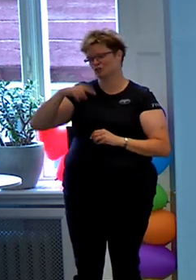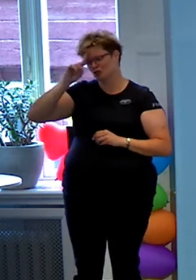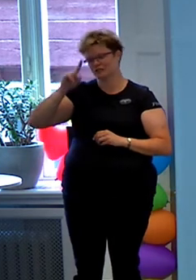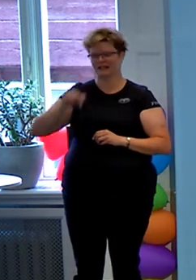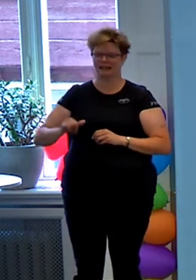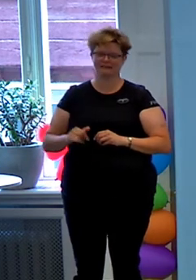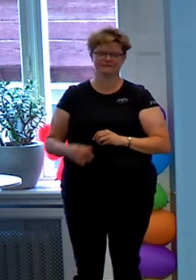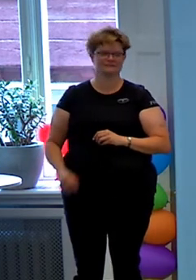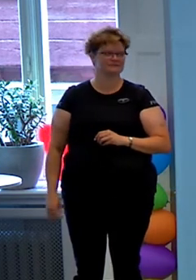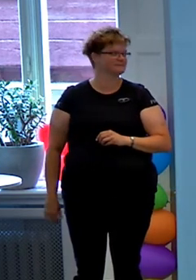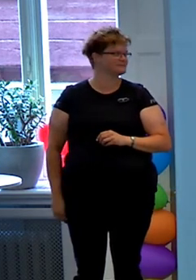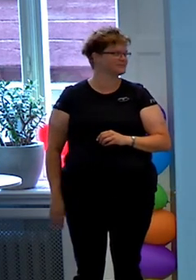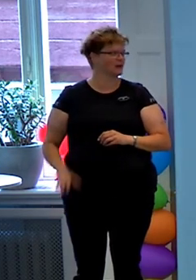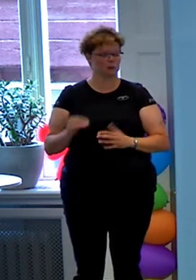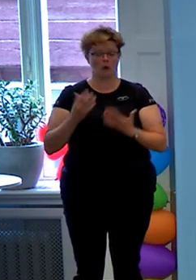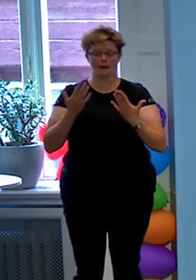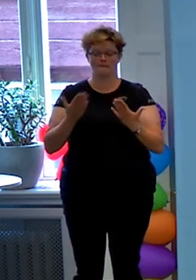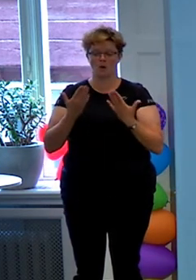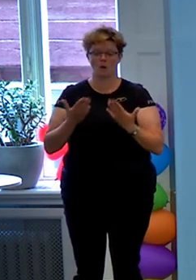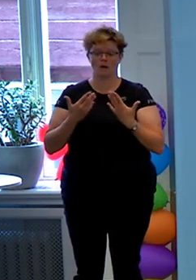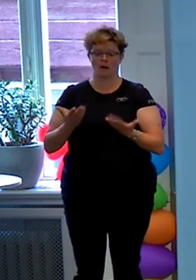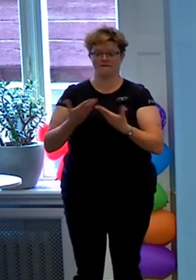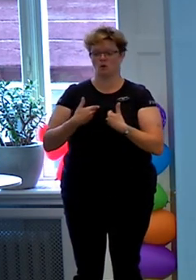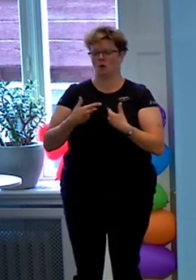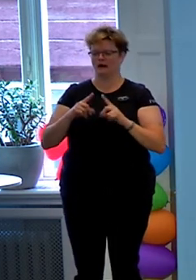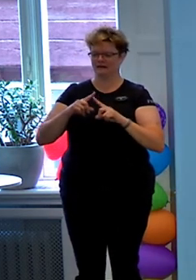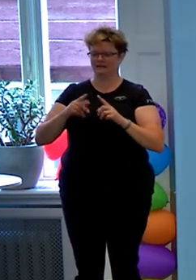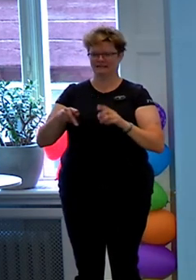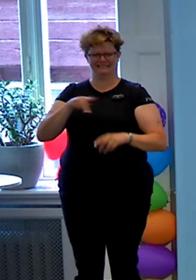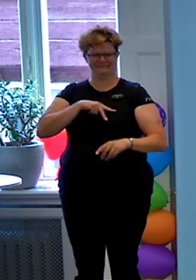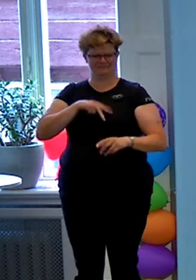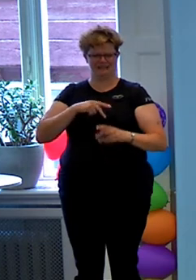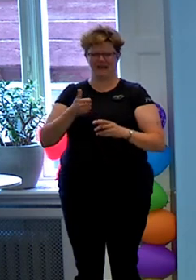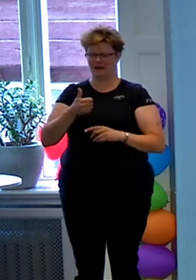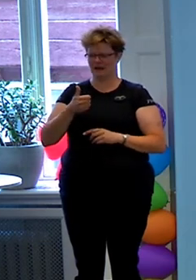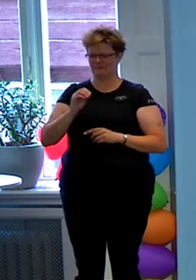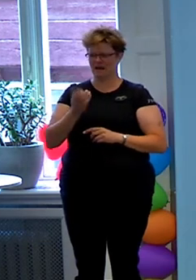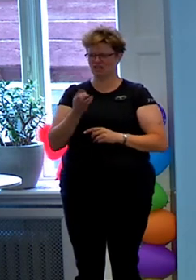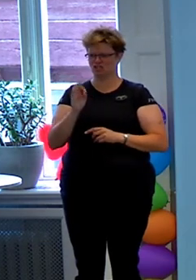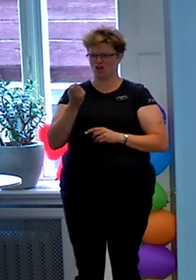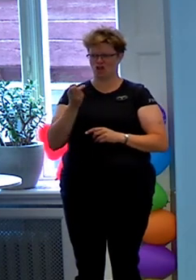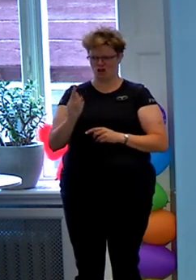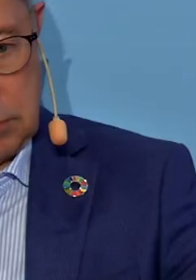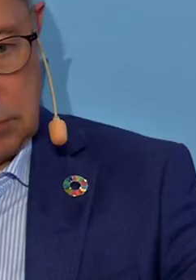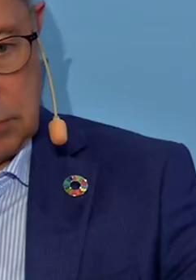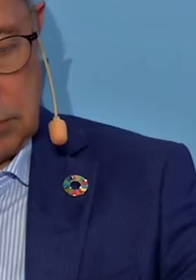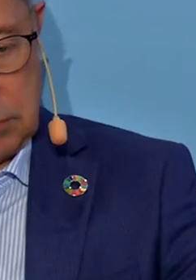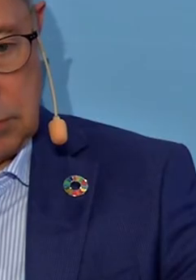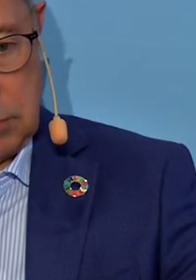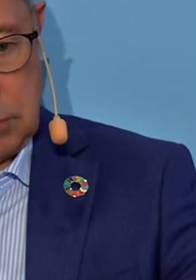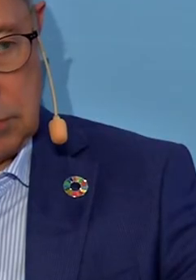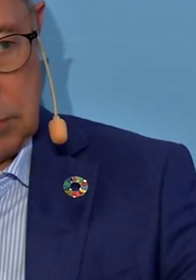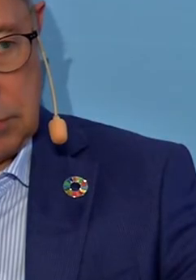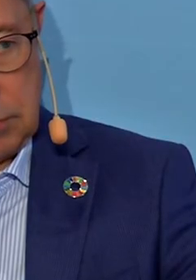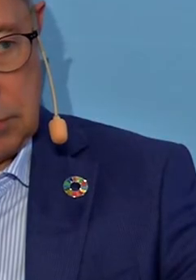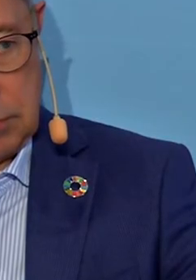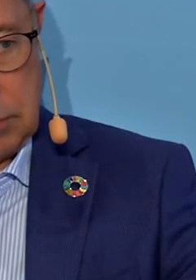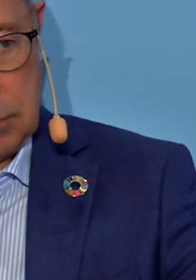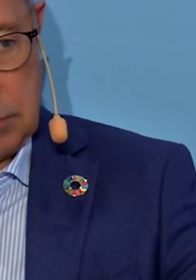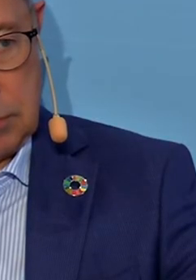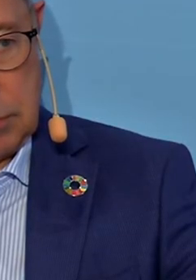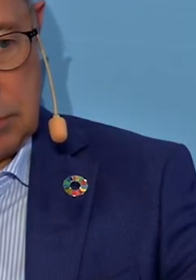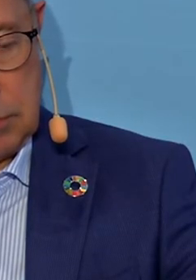man, eller pluggar man till fördiplom. Jag tror det är bachelor då. Och efter bachelor så stack jag upp till Berlin. För jag